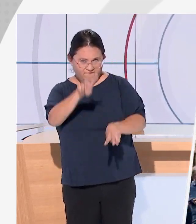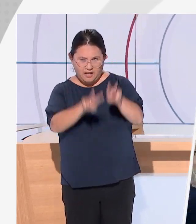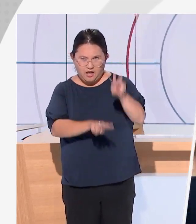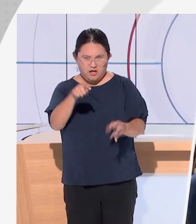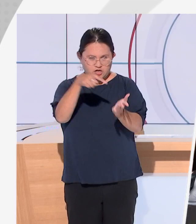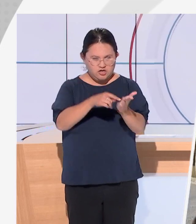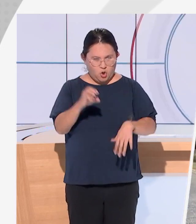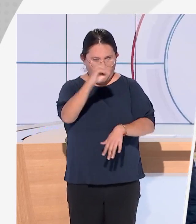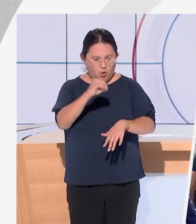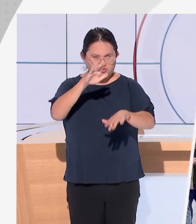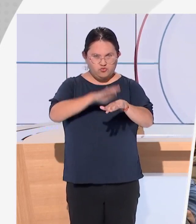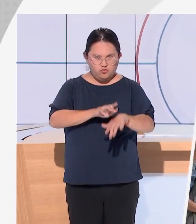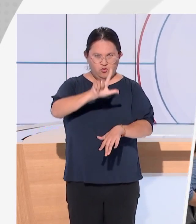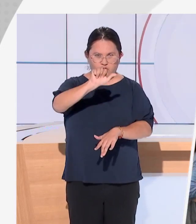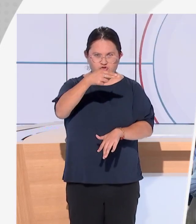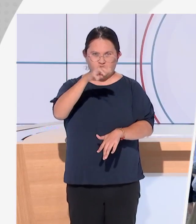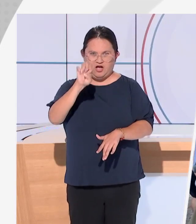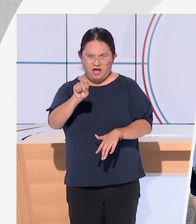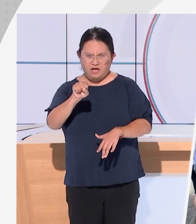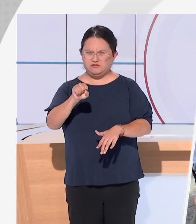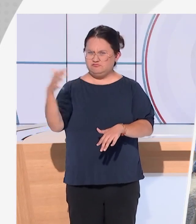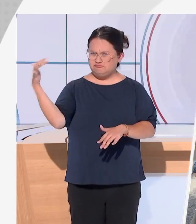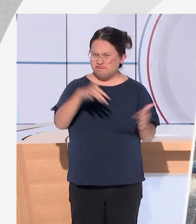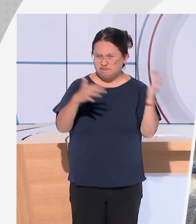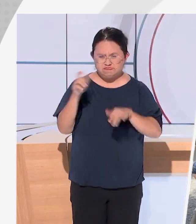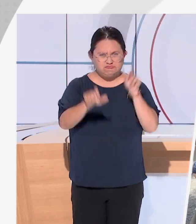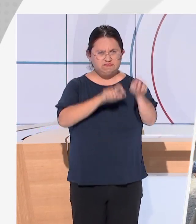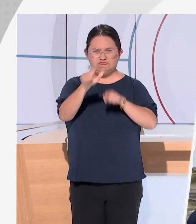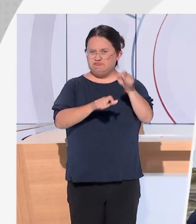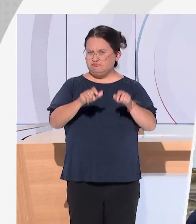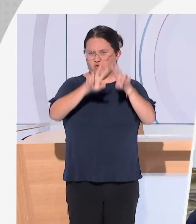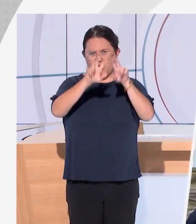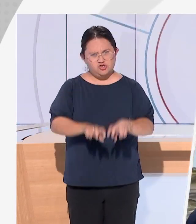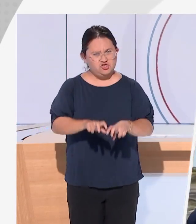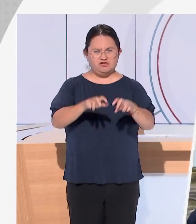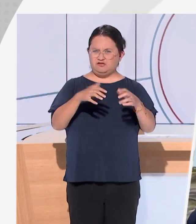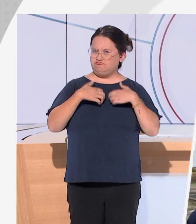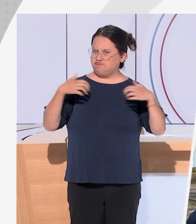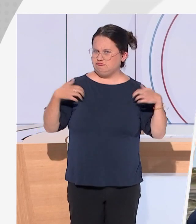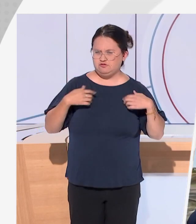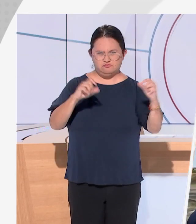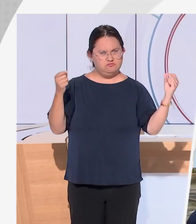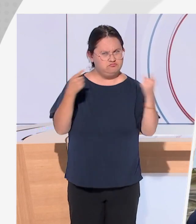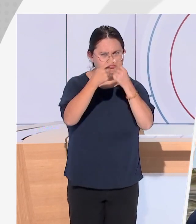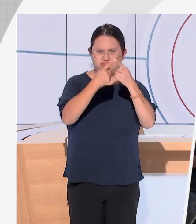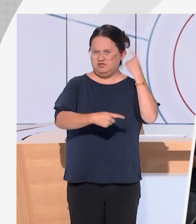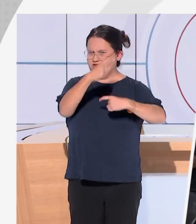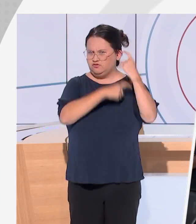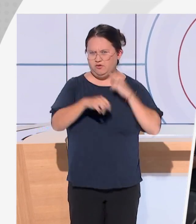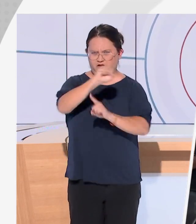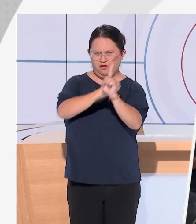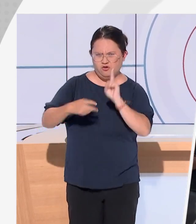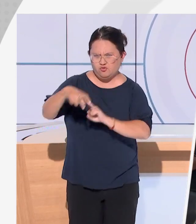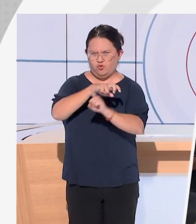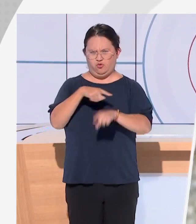Rassemblement de chercheurs à Oradour-sur-Glane. Ils sont géographes, historiens, sociologues et cherchent de nouvelles manières de visiter le village martyr.